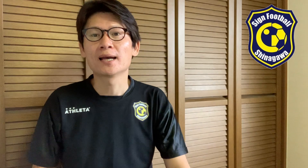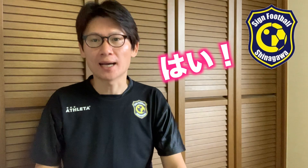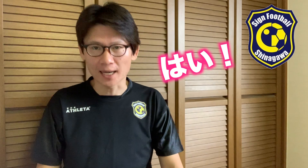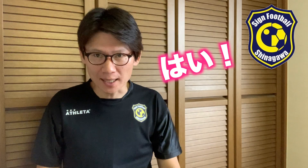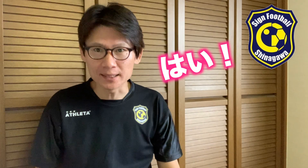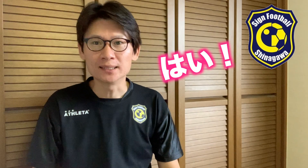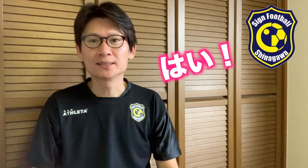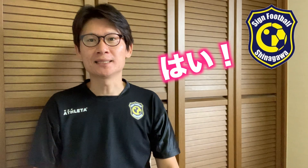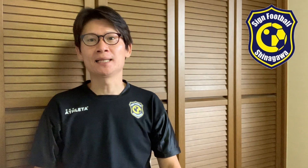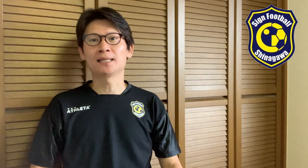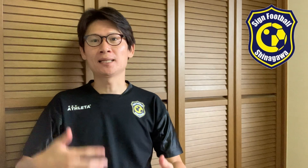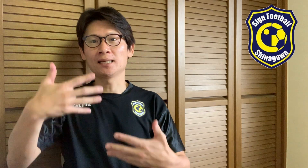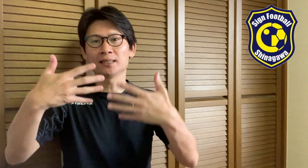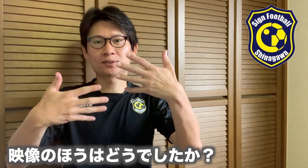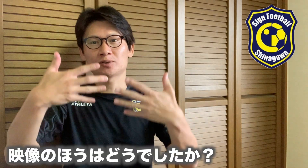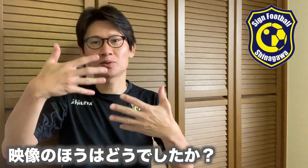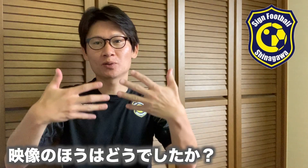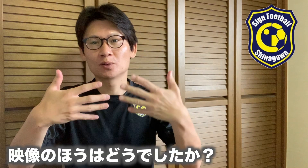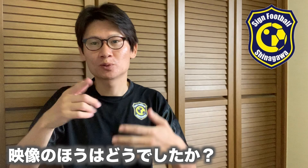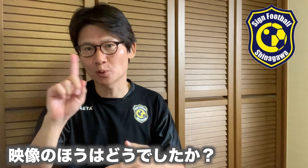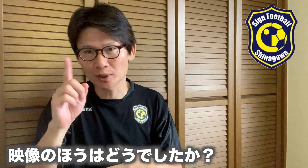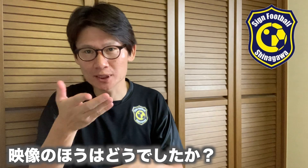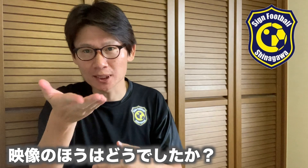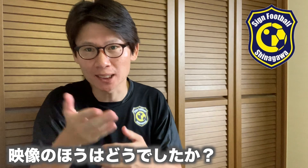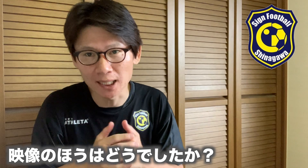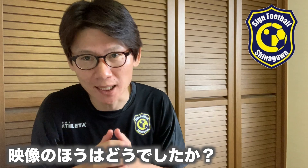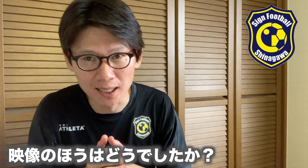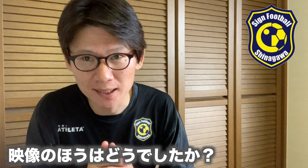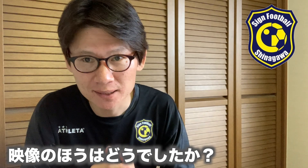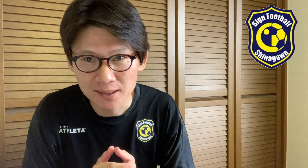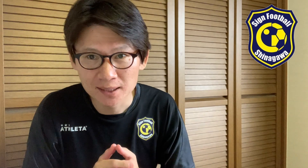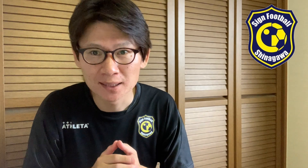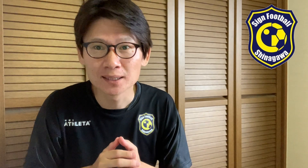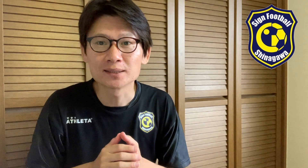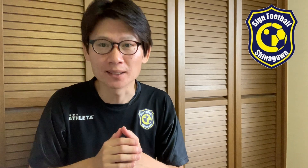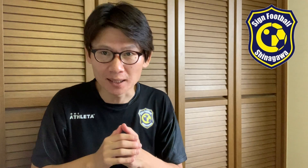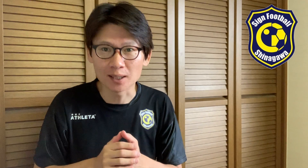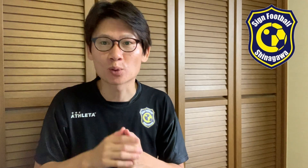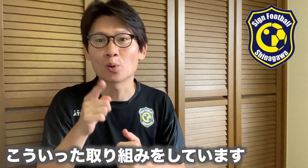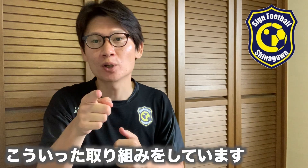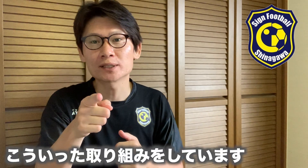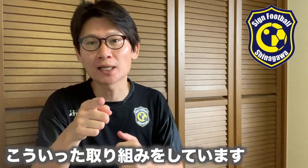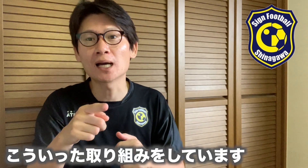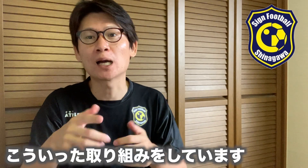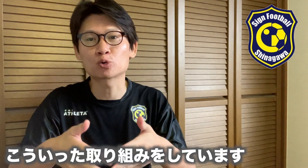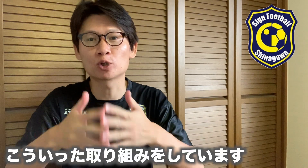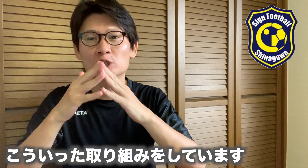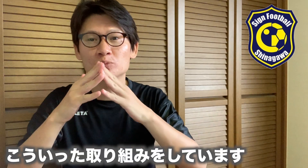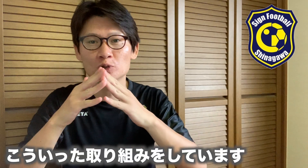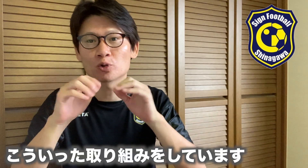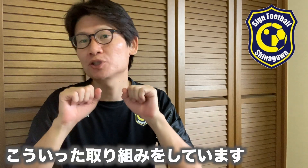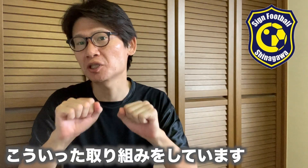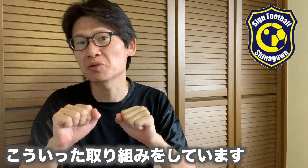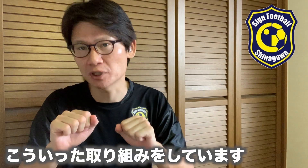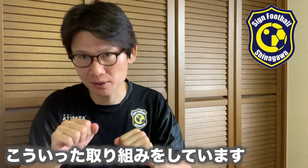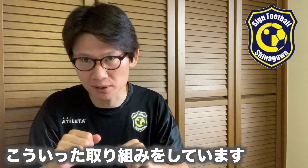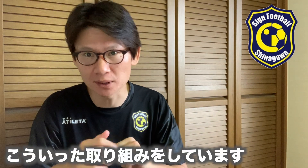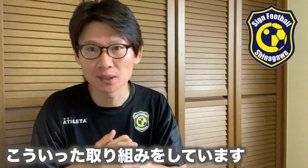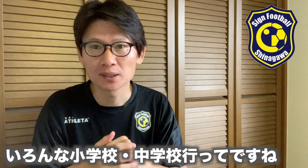はい。どうでしたか？ね、こういった取り組みをしています。いろん